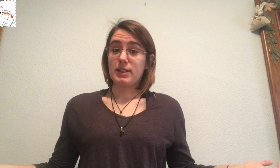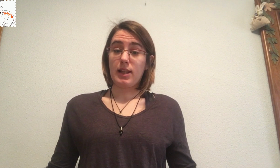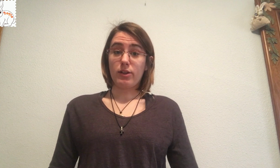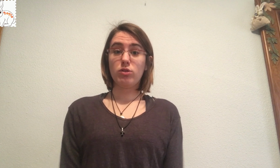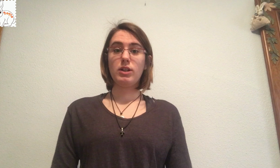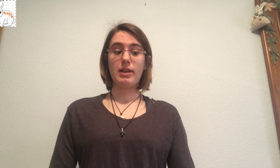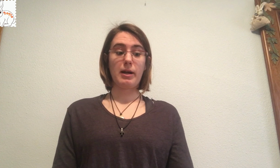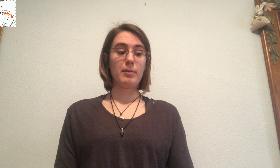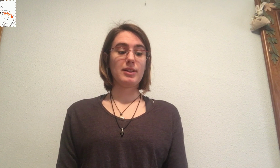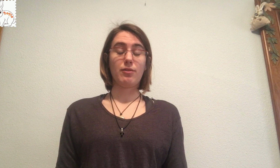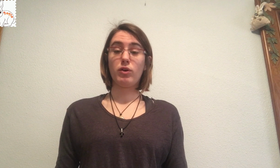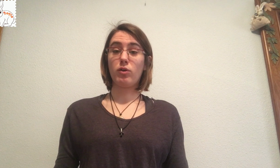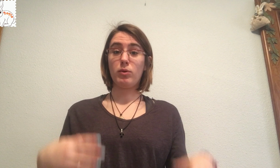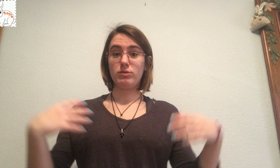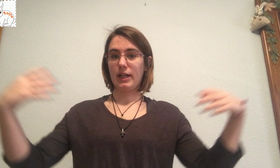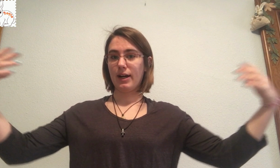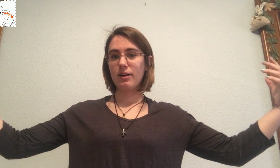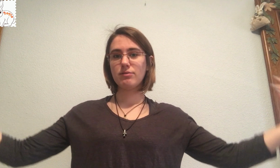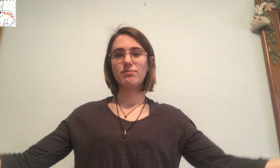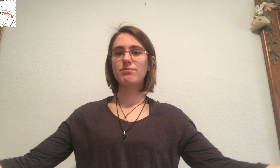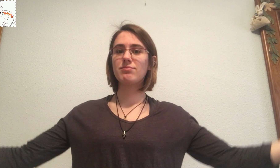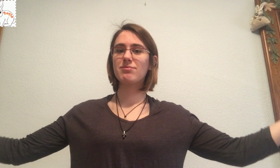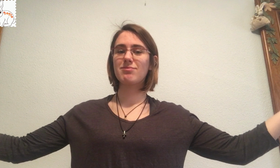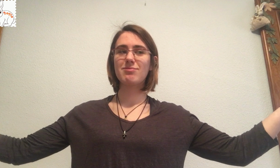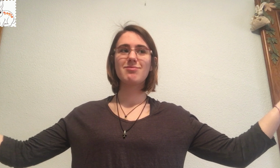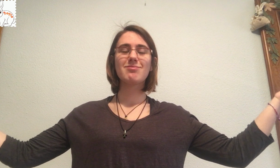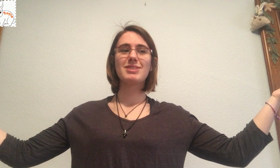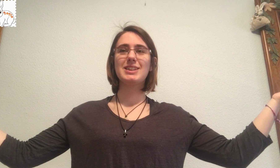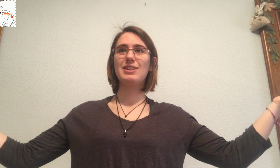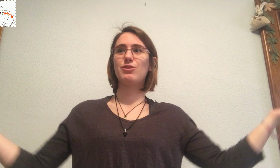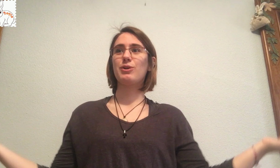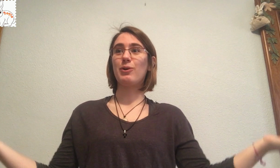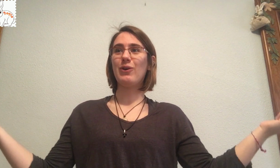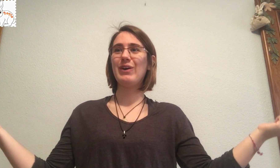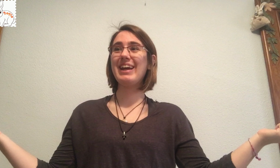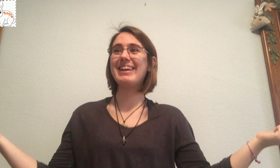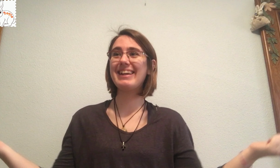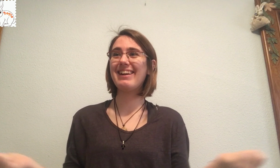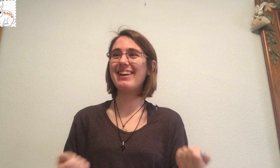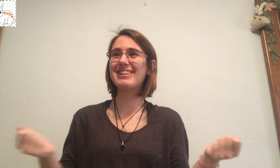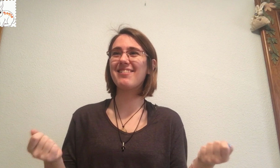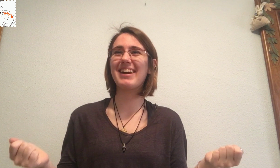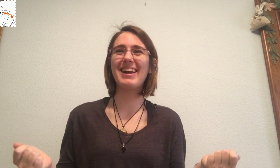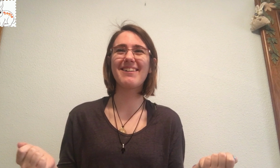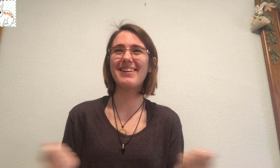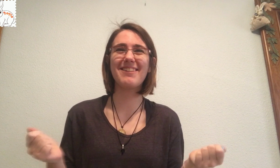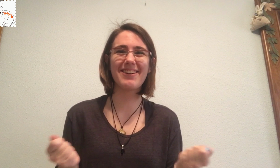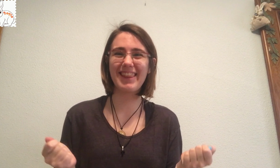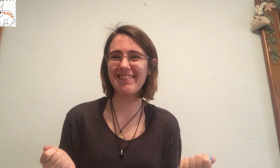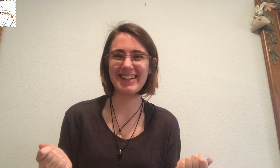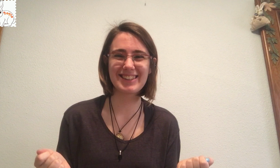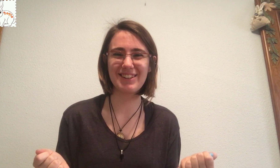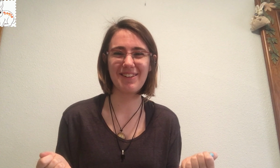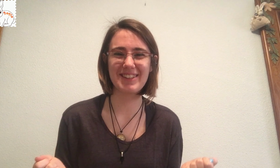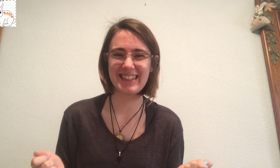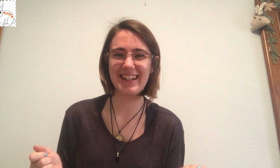este dato Y de repente fue como llegar Y fue como, ay, que le han entremezclado, que no me acordaba que esto iba a pasar